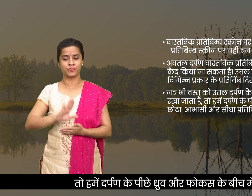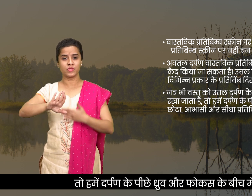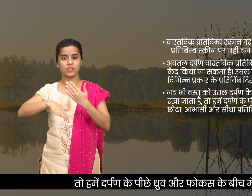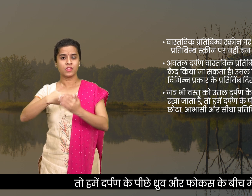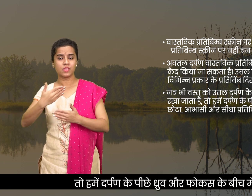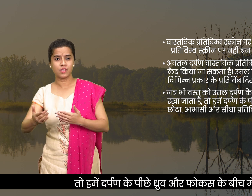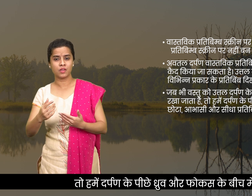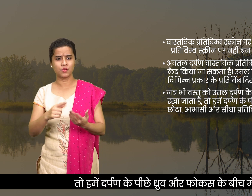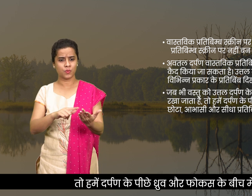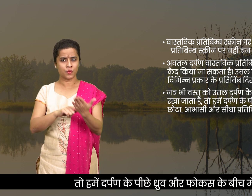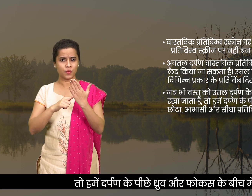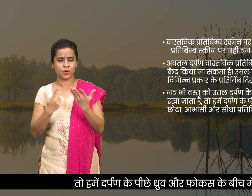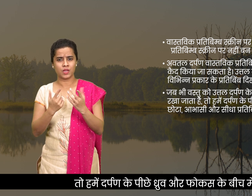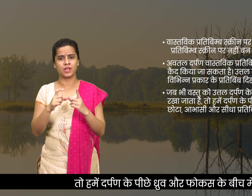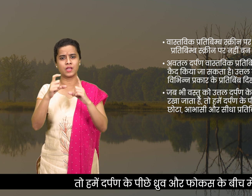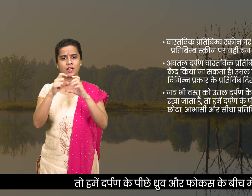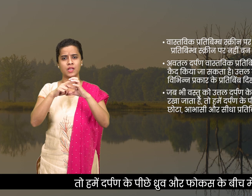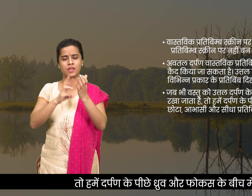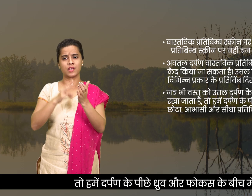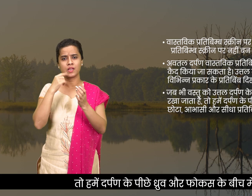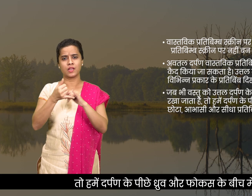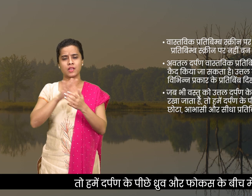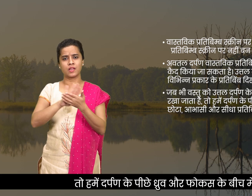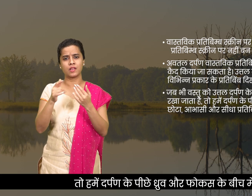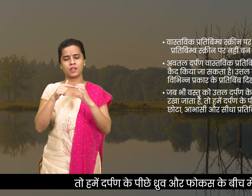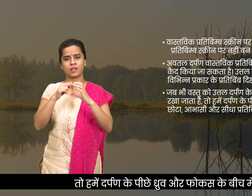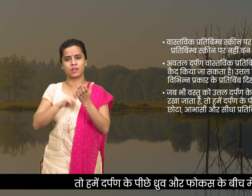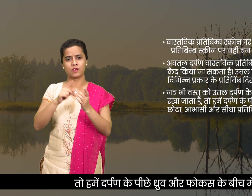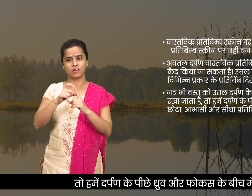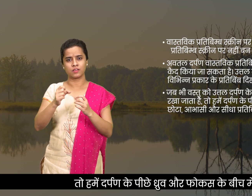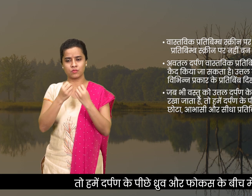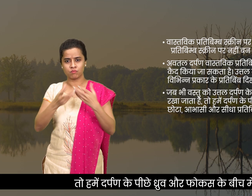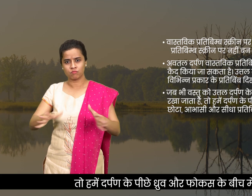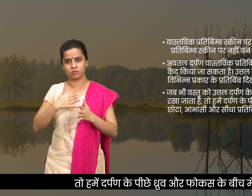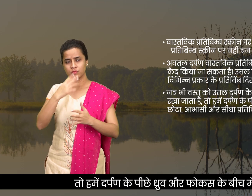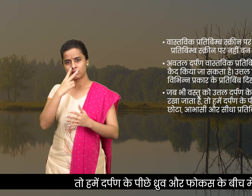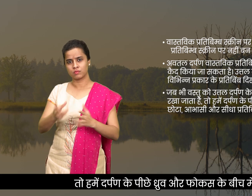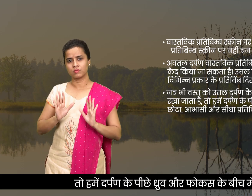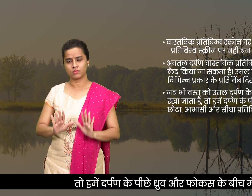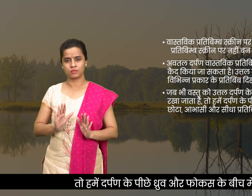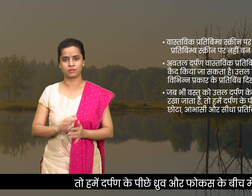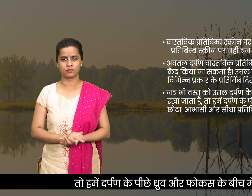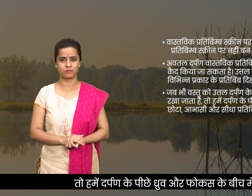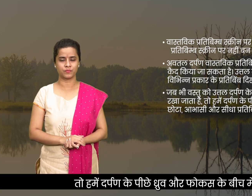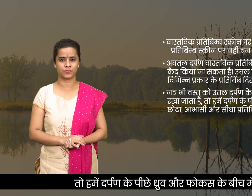तो हमें दर्पण के पीछे ध्रुव और फोकस के बीच में एक छोटा